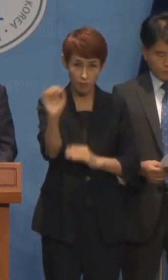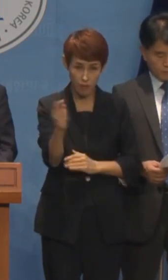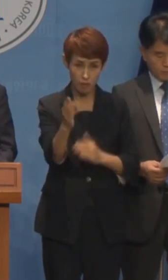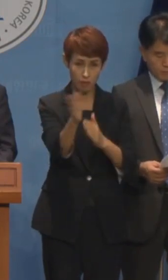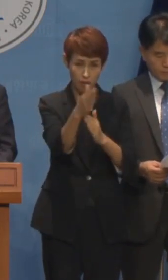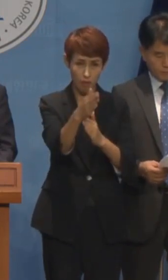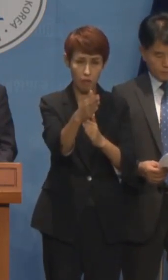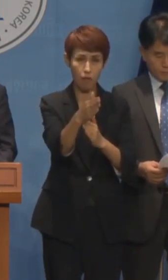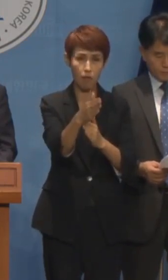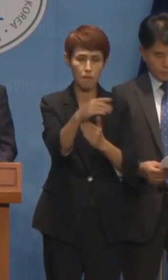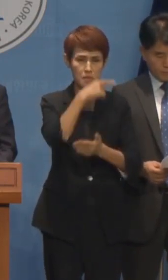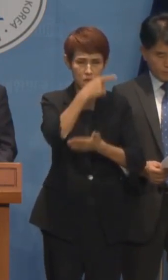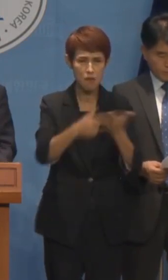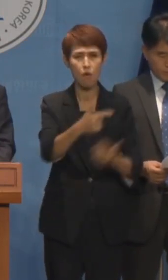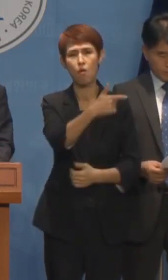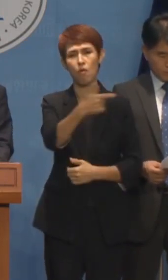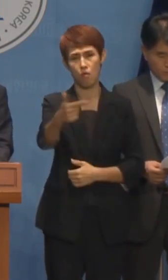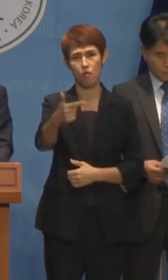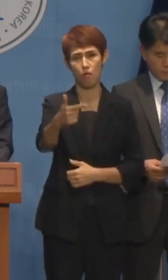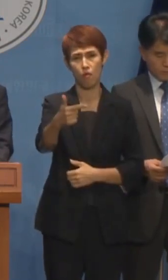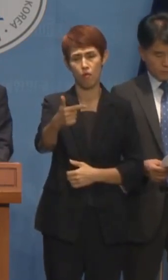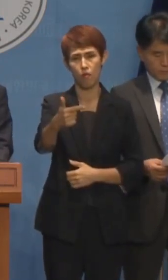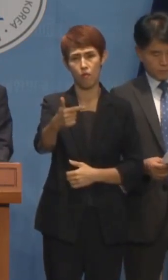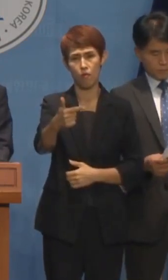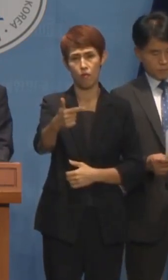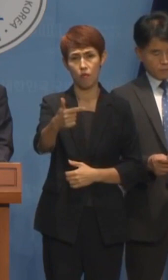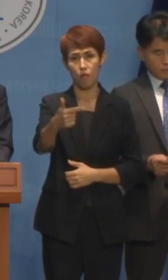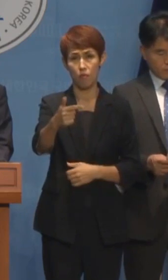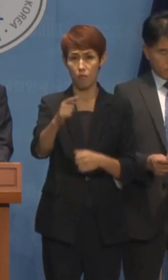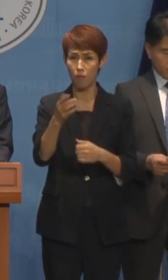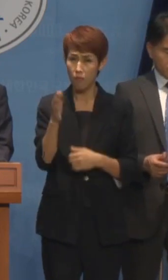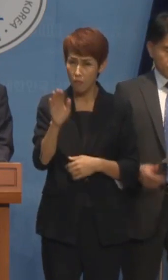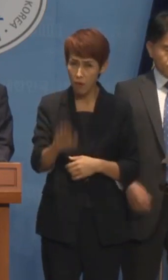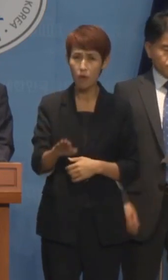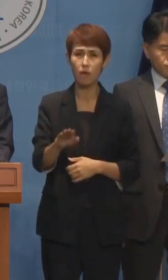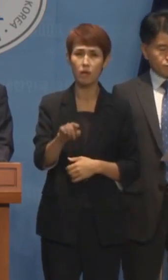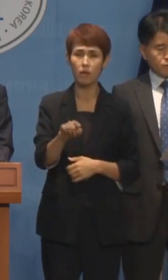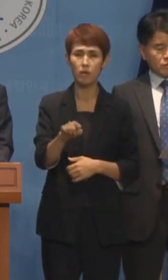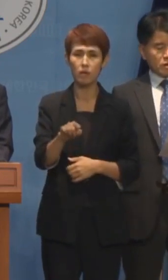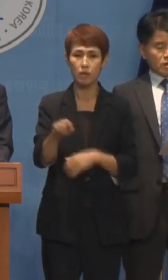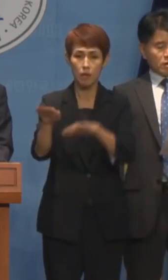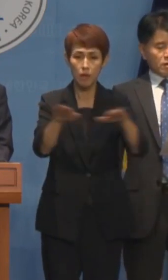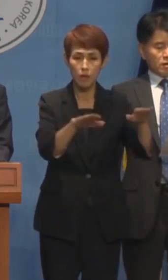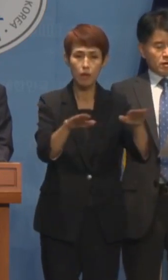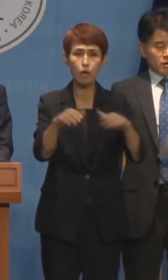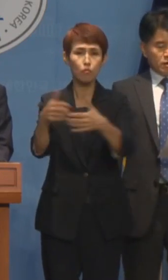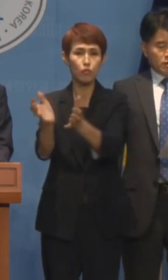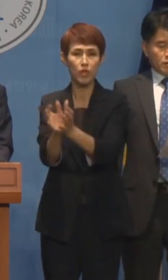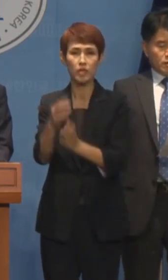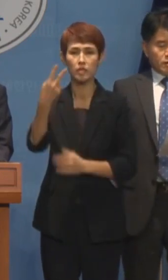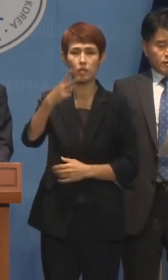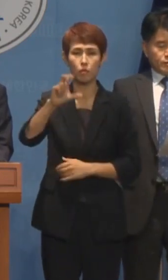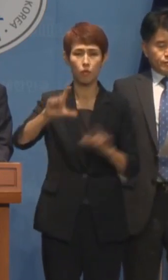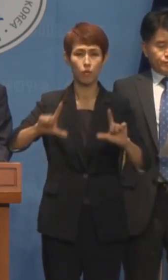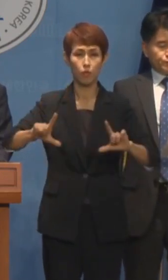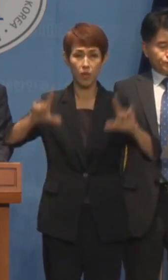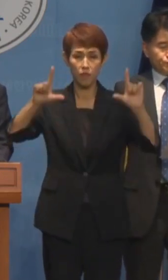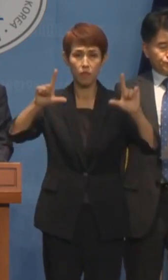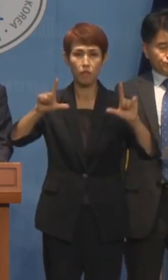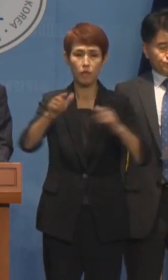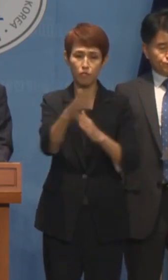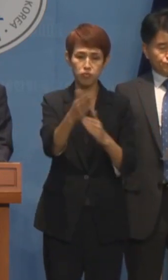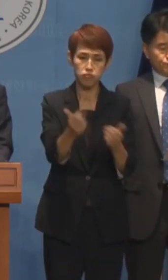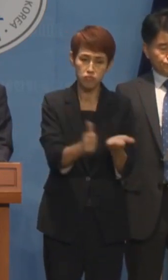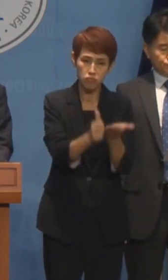규모가 갈수록 크게 발생할 것으로 예측됨에도 불구하고 해수부의 2025년 양식